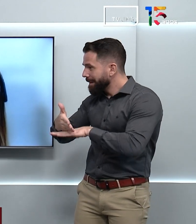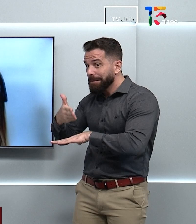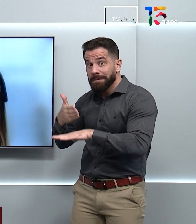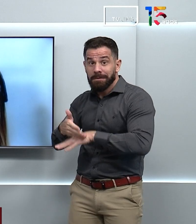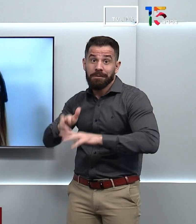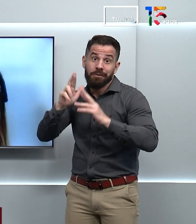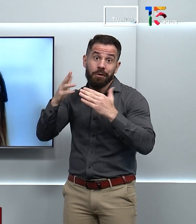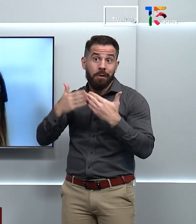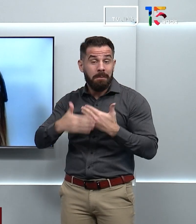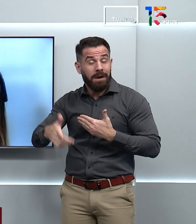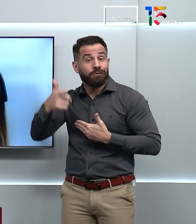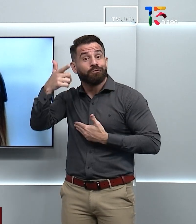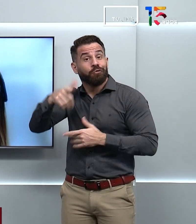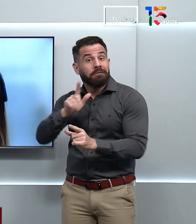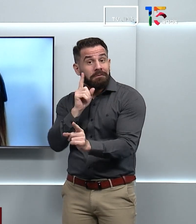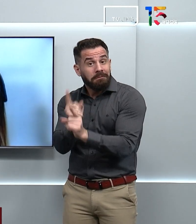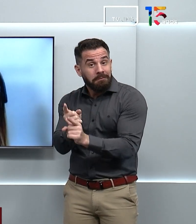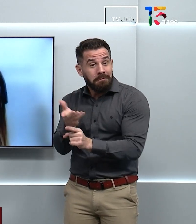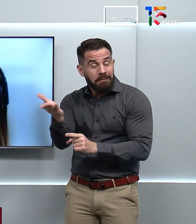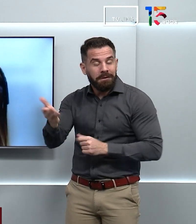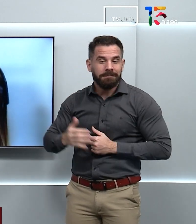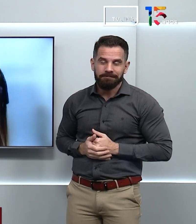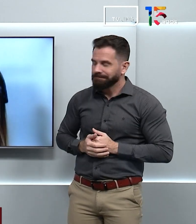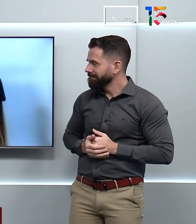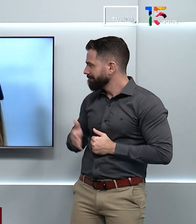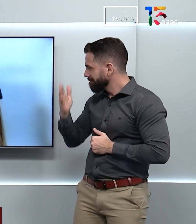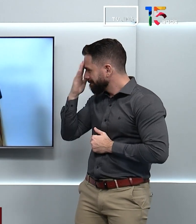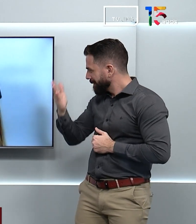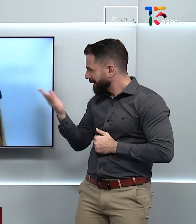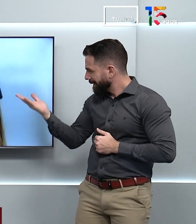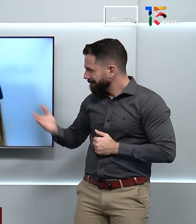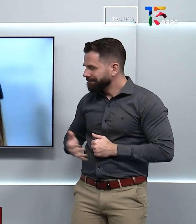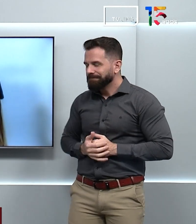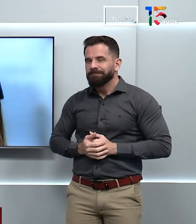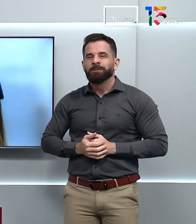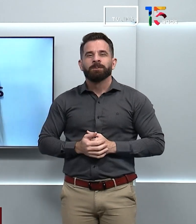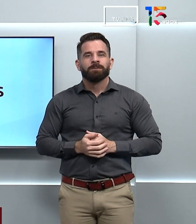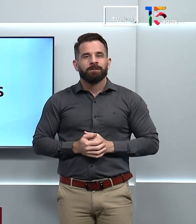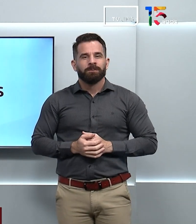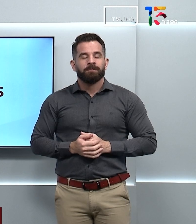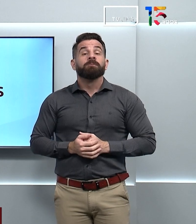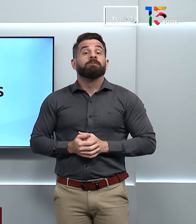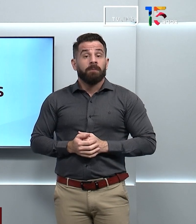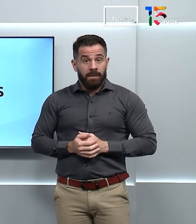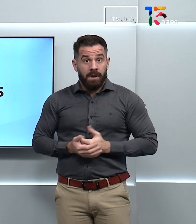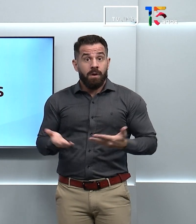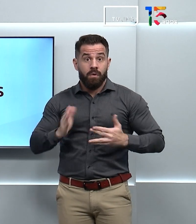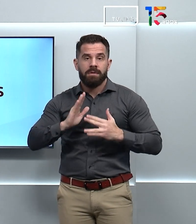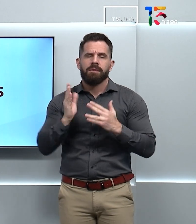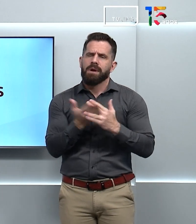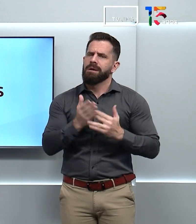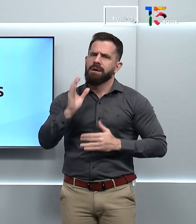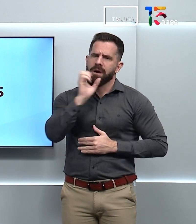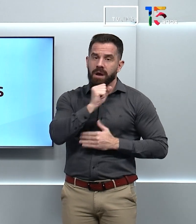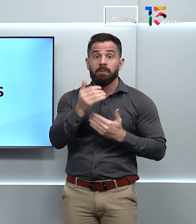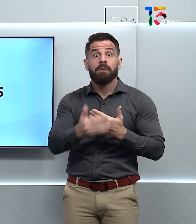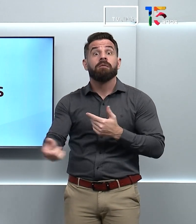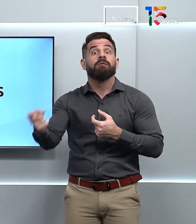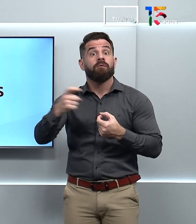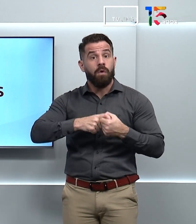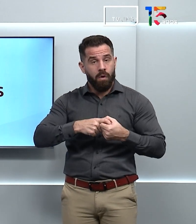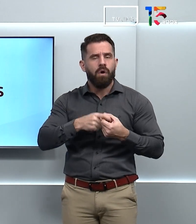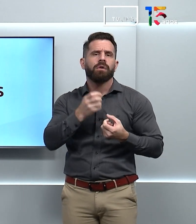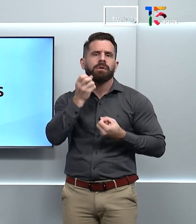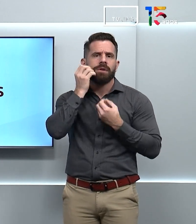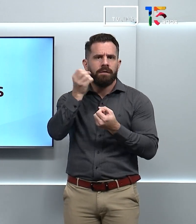também sobre outros assuntos. Muito obrigada. Bom, e agora a gente vai para um rápido intervalo. Daqui a pouco tem